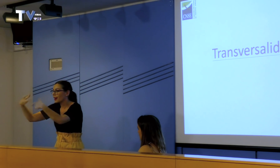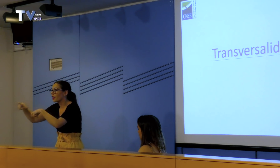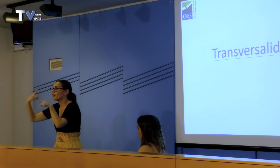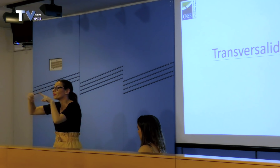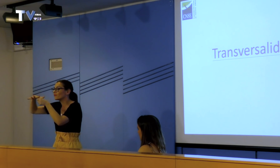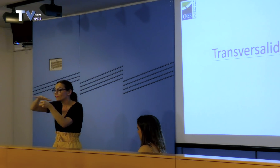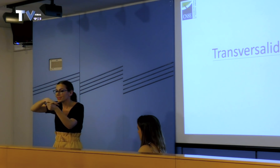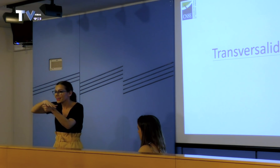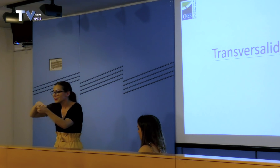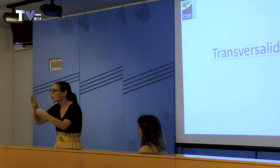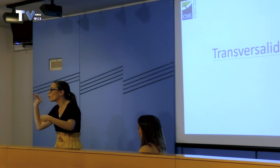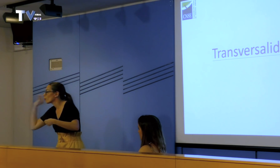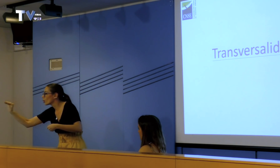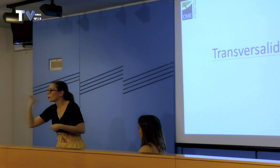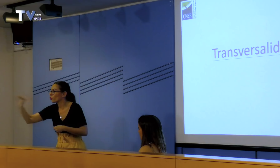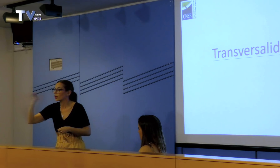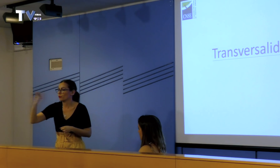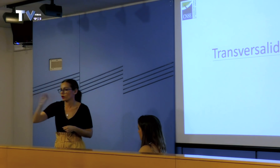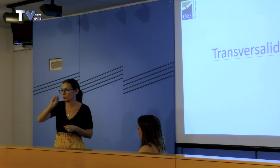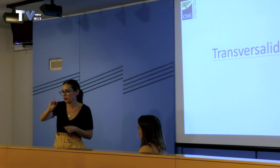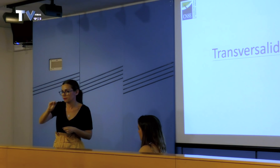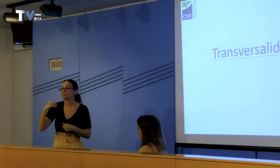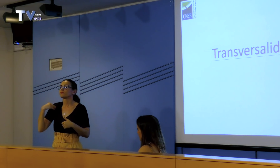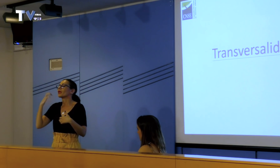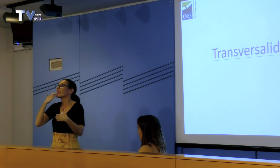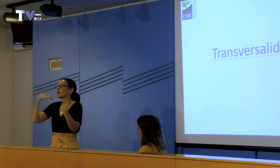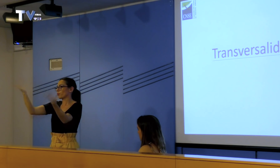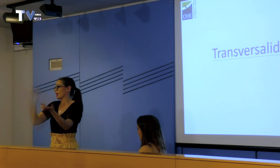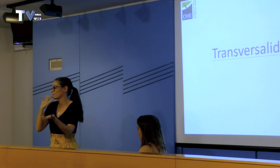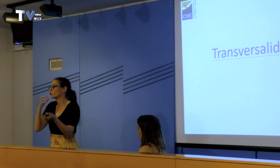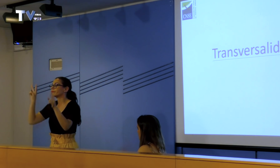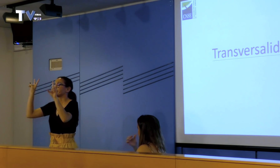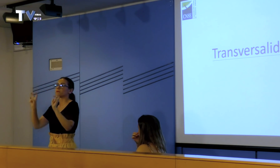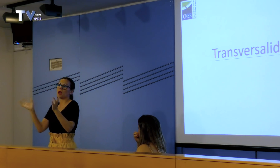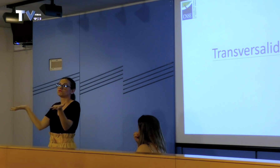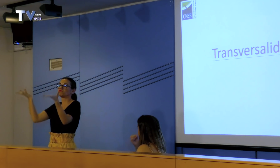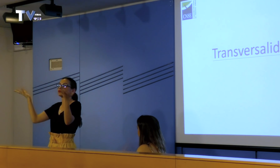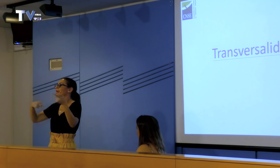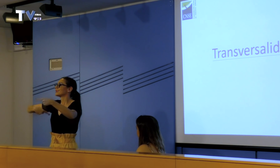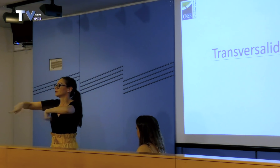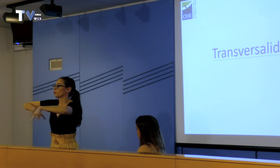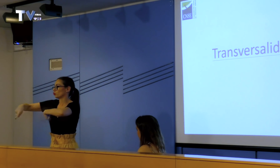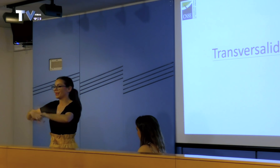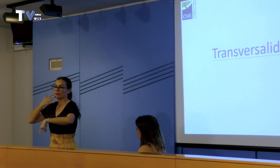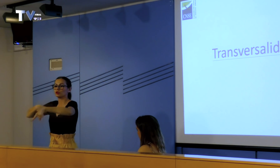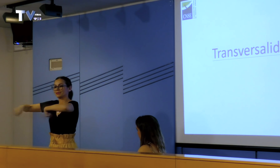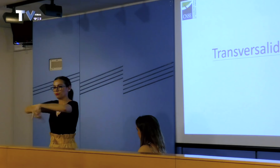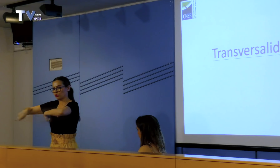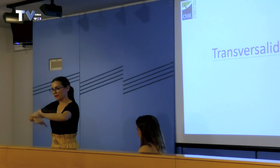Volem que es pugui aplicar a tots els diferents àmbits. Com per exemple, no sé, es diria en l'àmbit